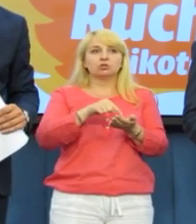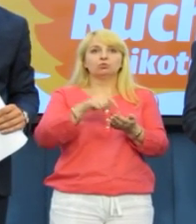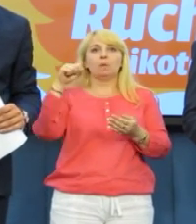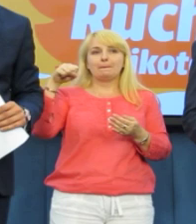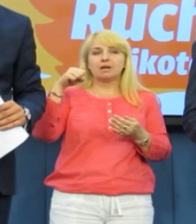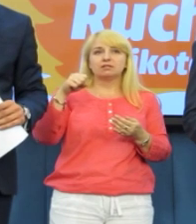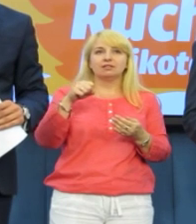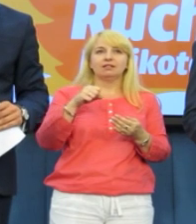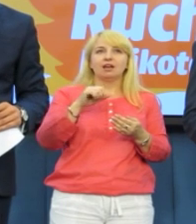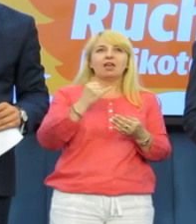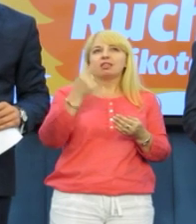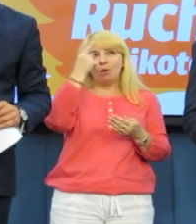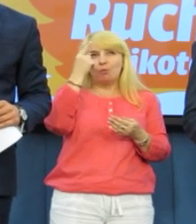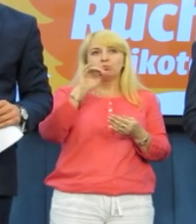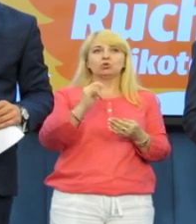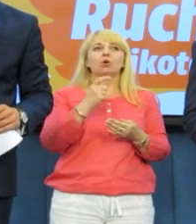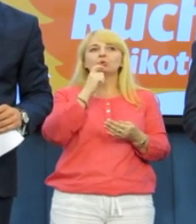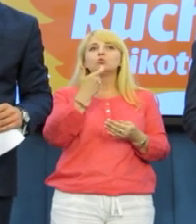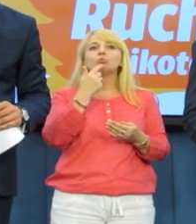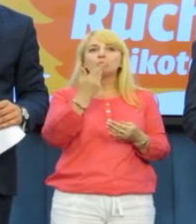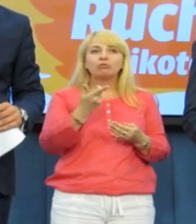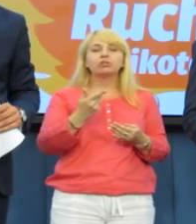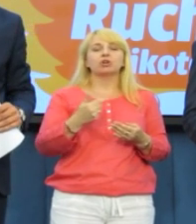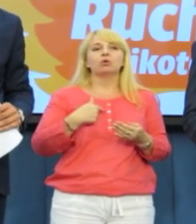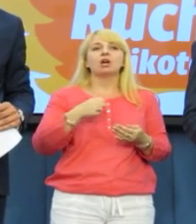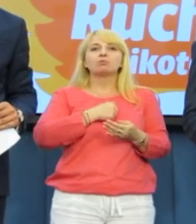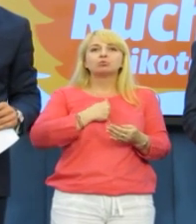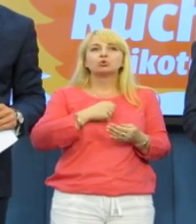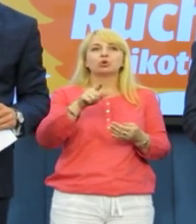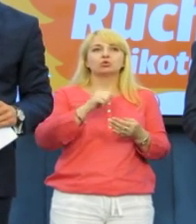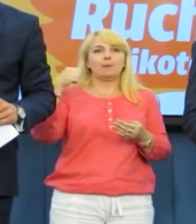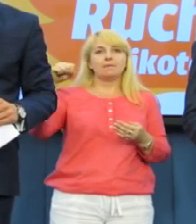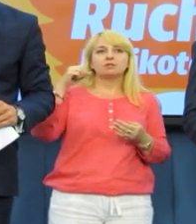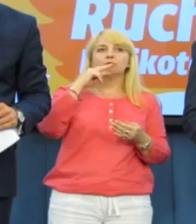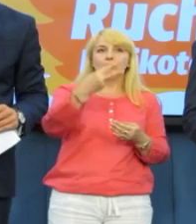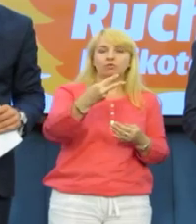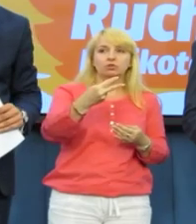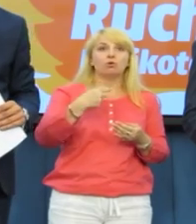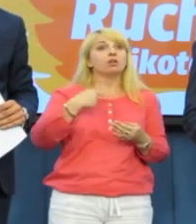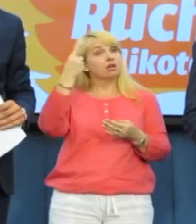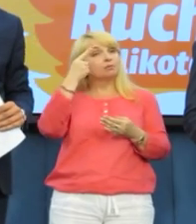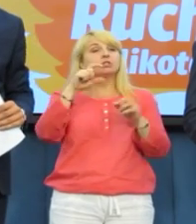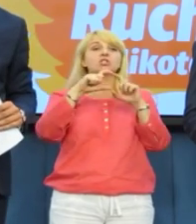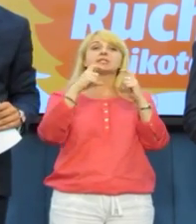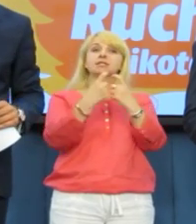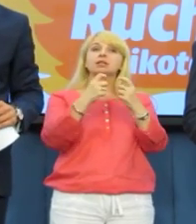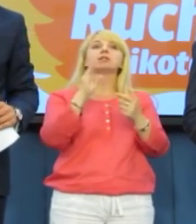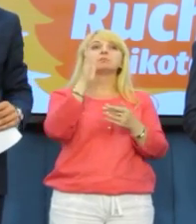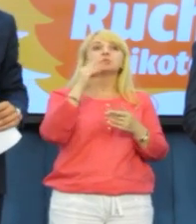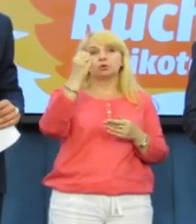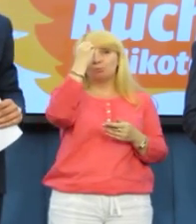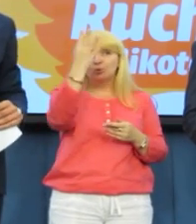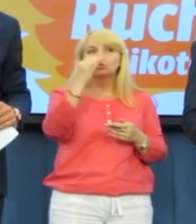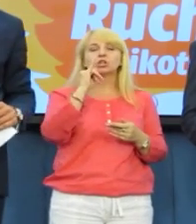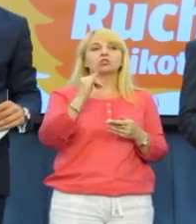Przykro mi to stwierdzać, że pogubiła się głowa państwa. Mam nadzieję, że Senat będzie mądrzejszy i podejmie odpowiednie decyzje.